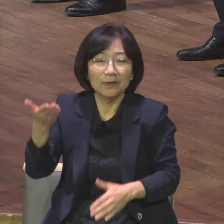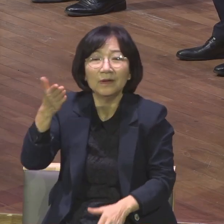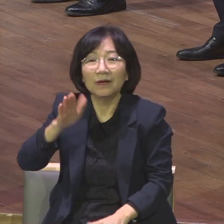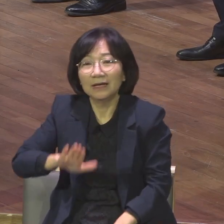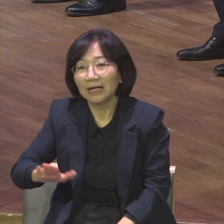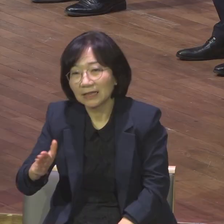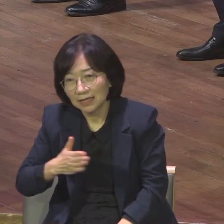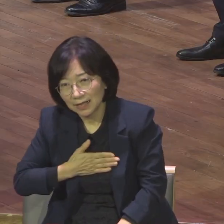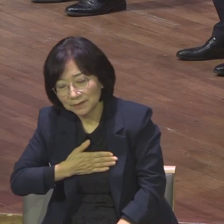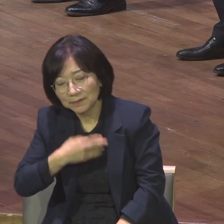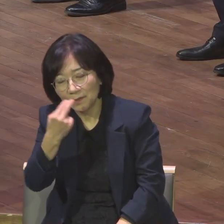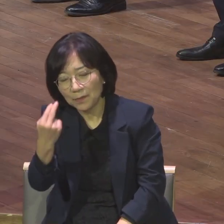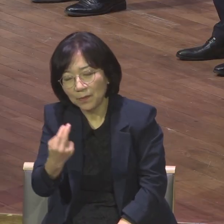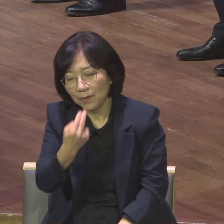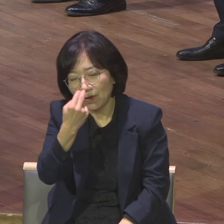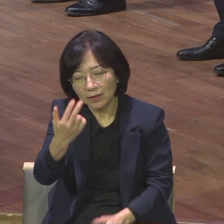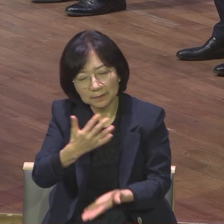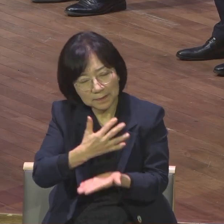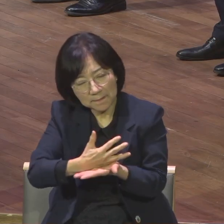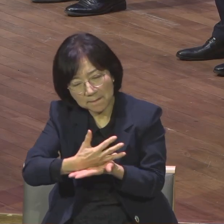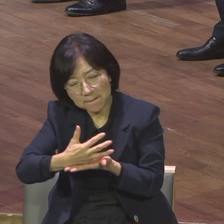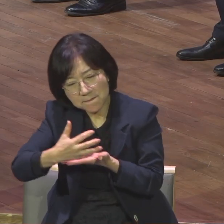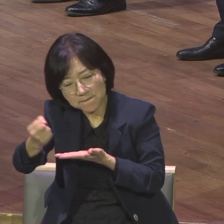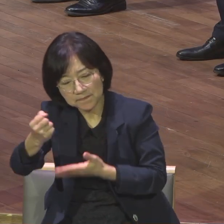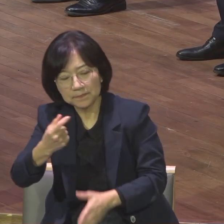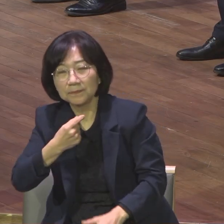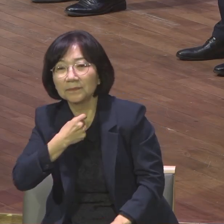닥쳐와도 내 목숨을